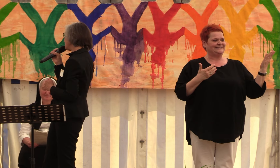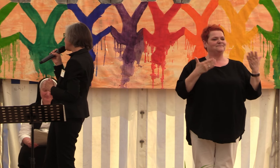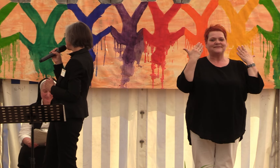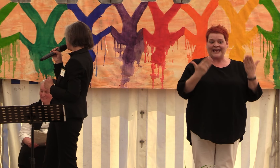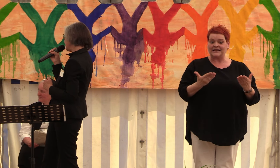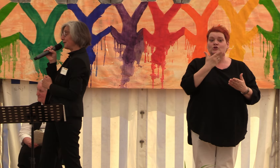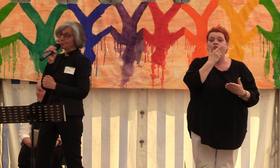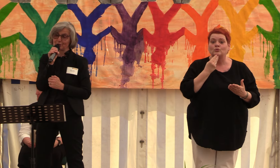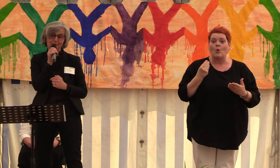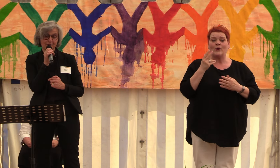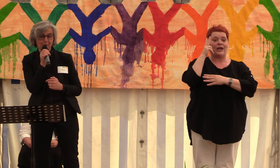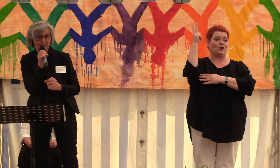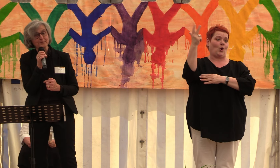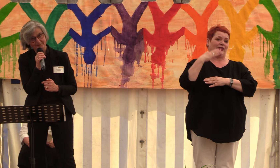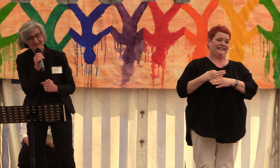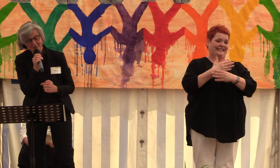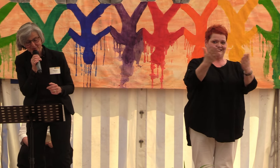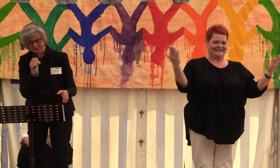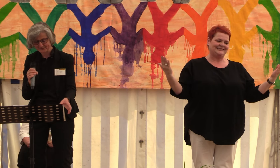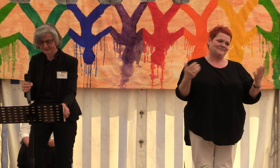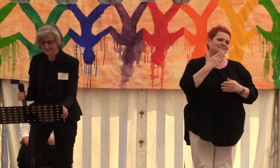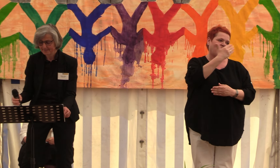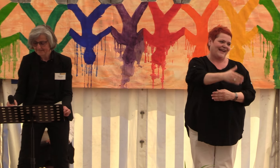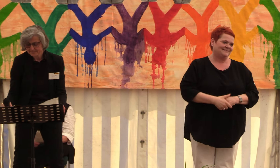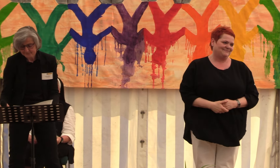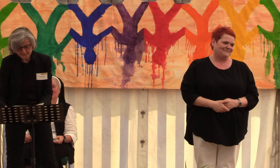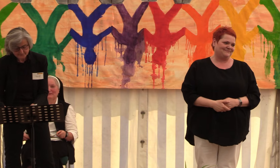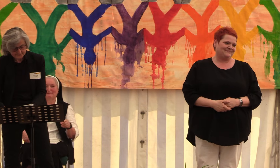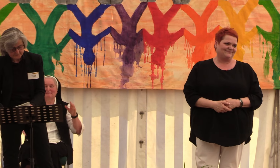wunderschönen Gottesdienst, auf den ich mich schon wieder freue. Dankeschön.